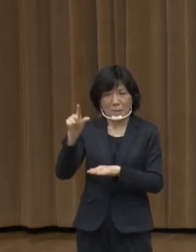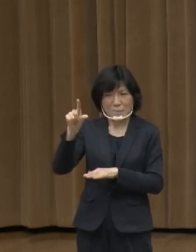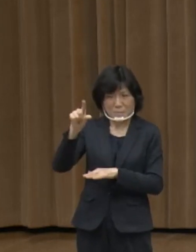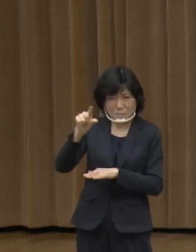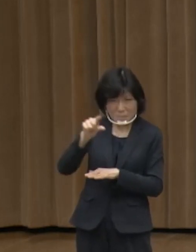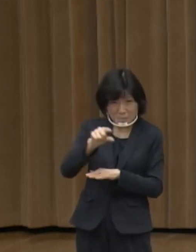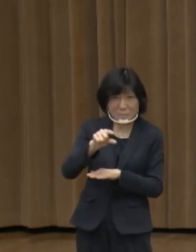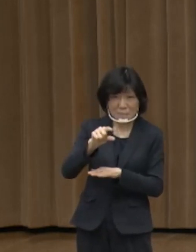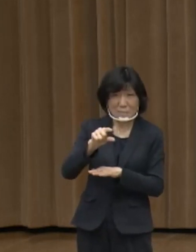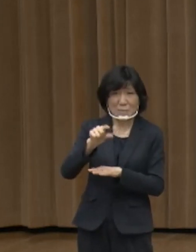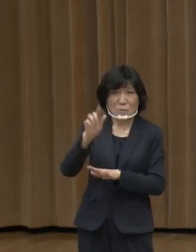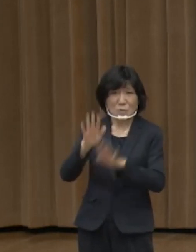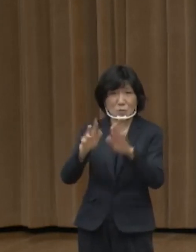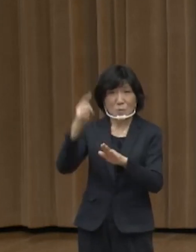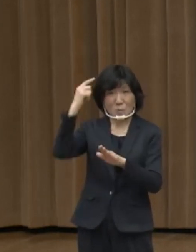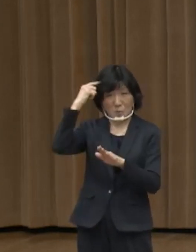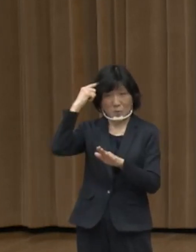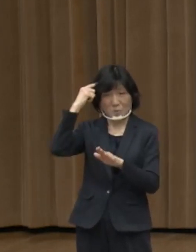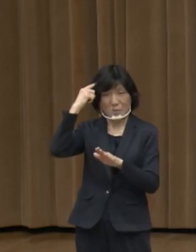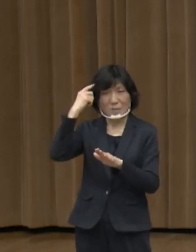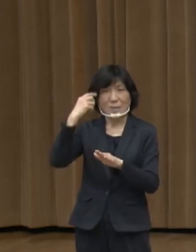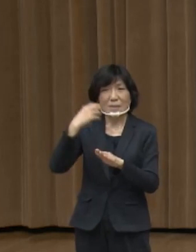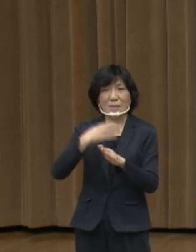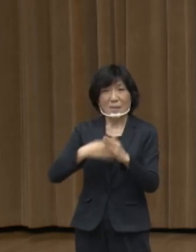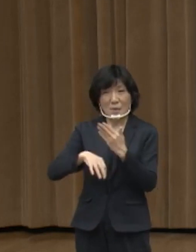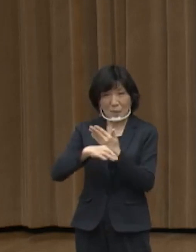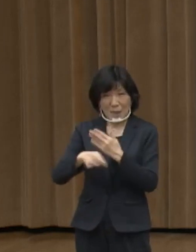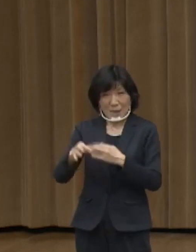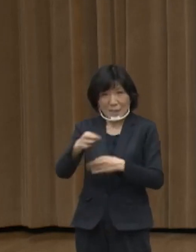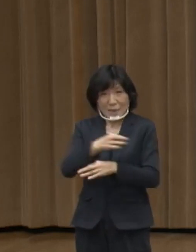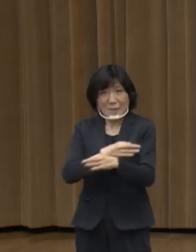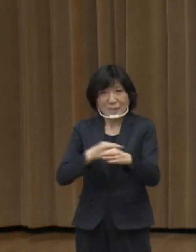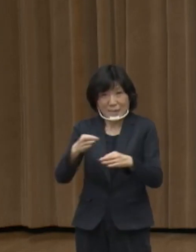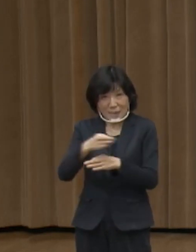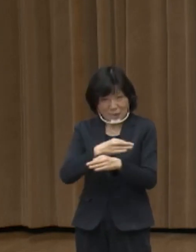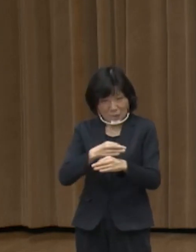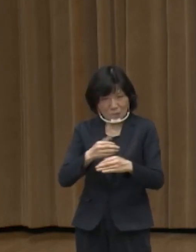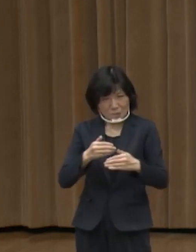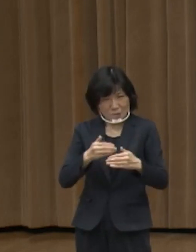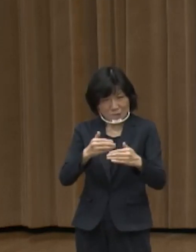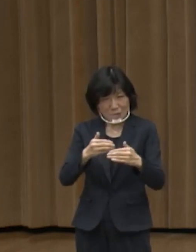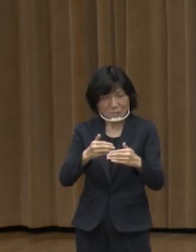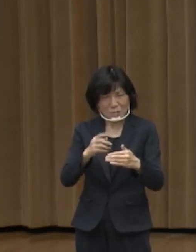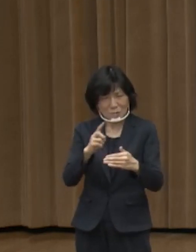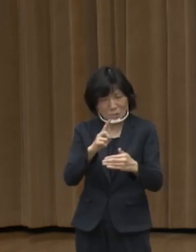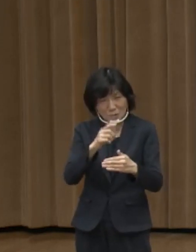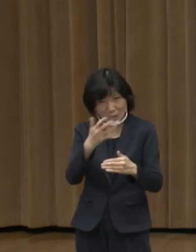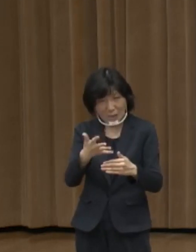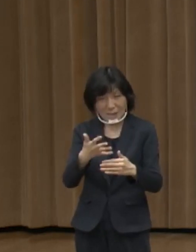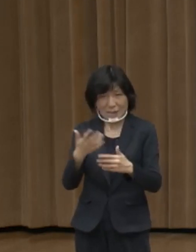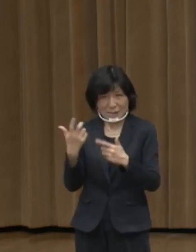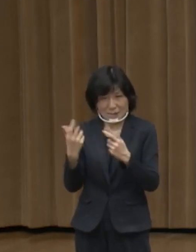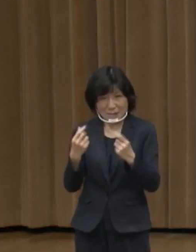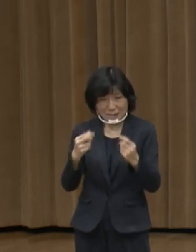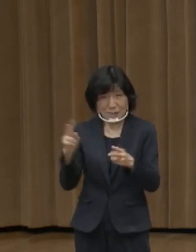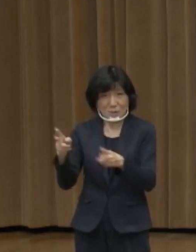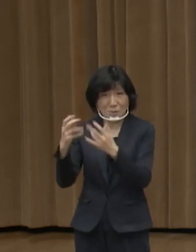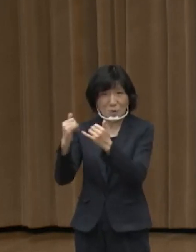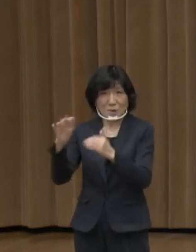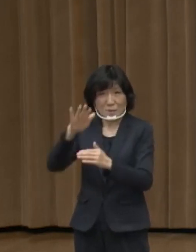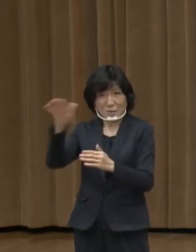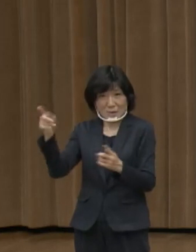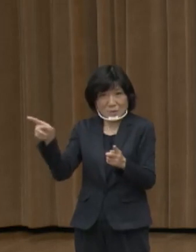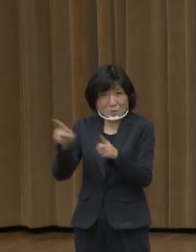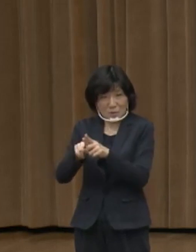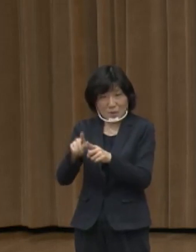っていく中、なんとか可能な経済活動をどうやってやればよろしいかということをしっかりと専門家と図りなが